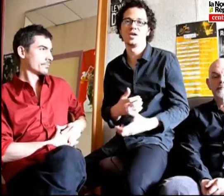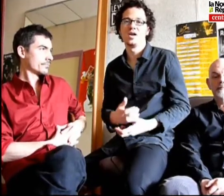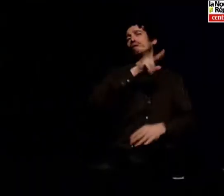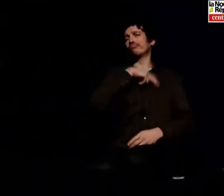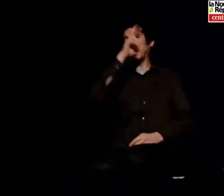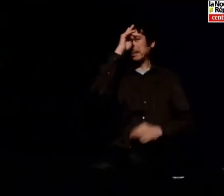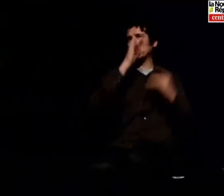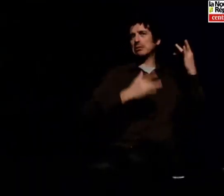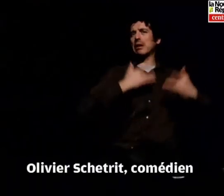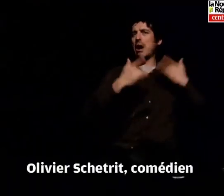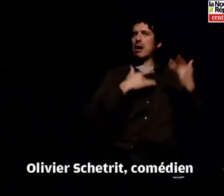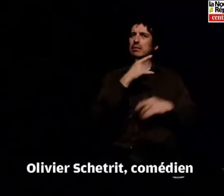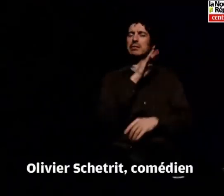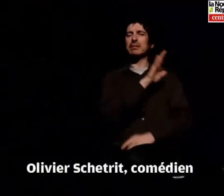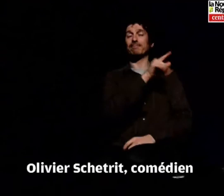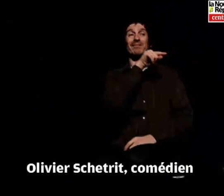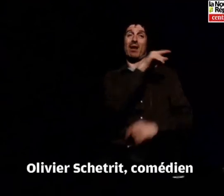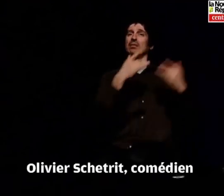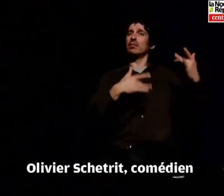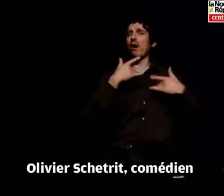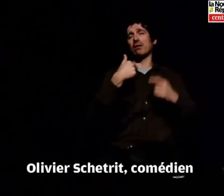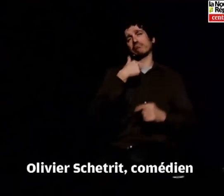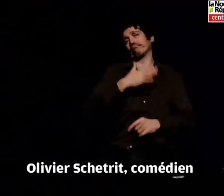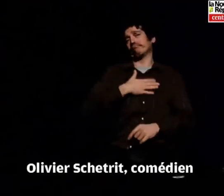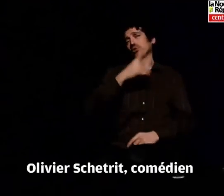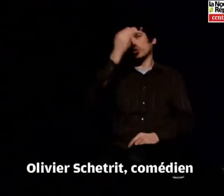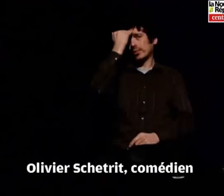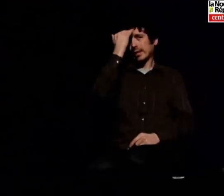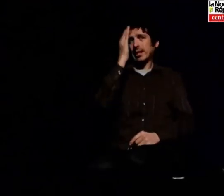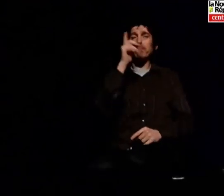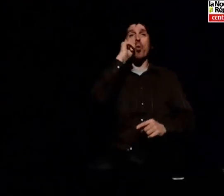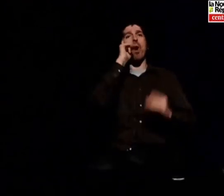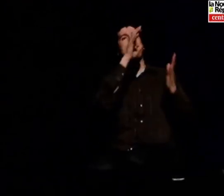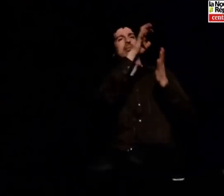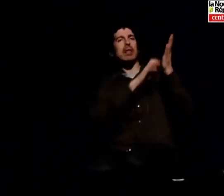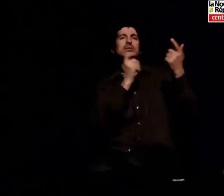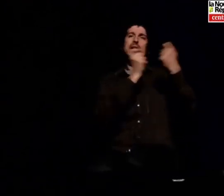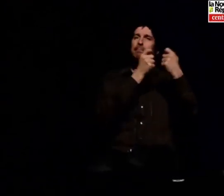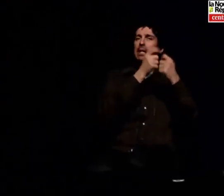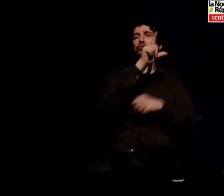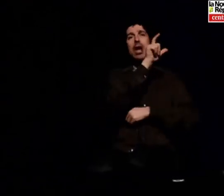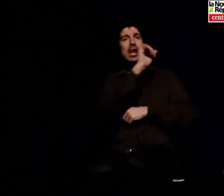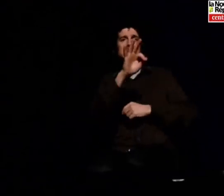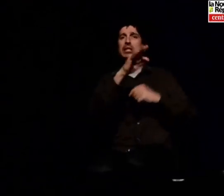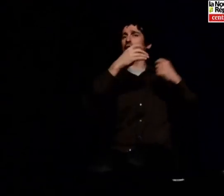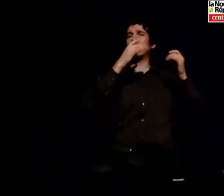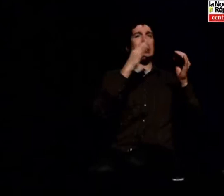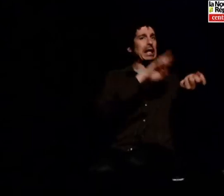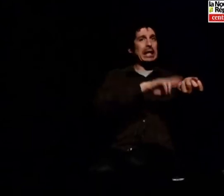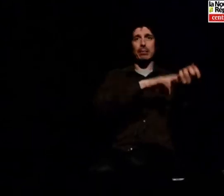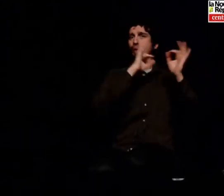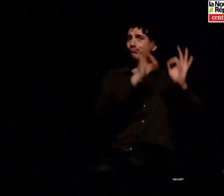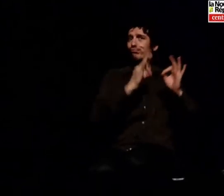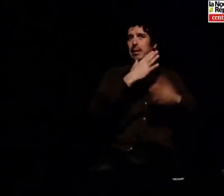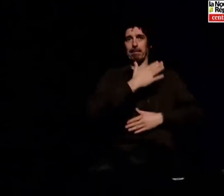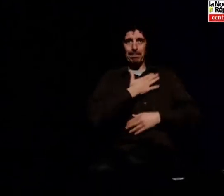culture. Donc j'ai plus l'habitude d'être sur des projets de théâtraux que je connais, donc on essaie d'adapter les textes en